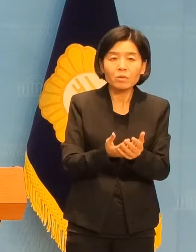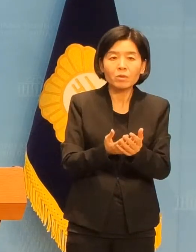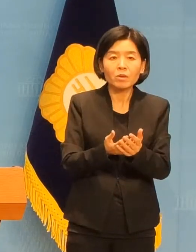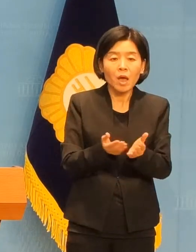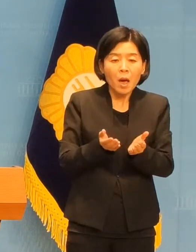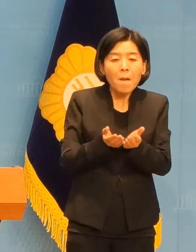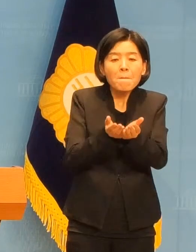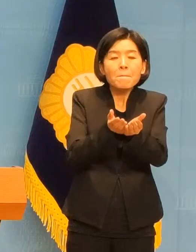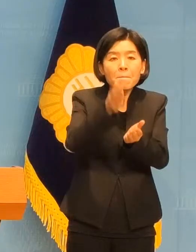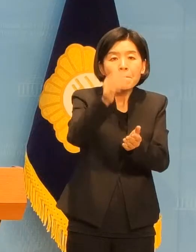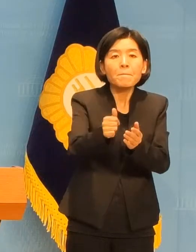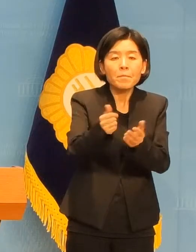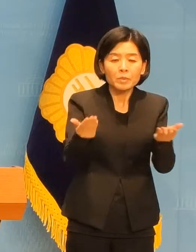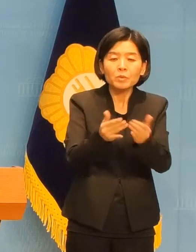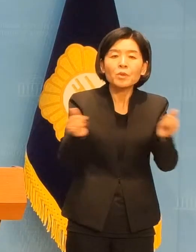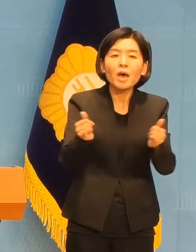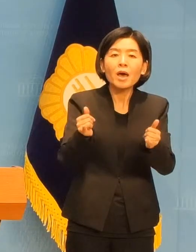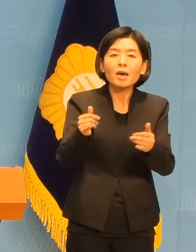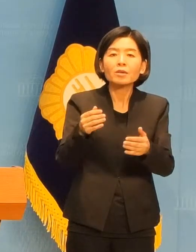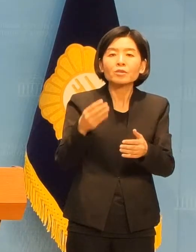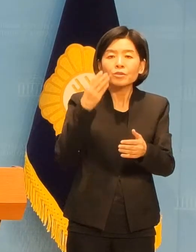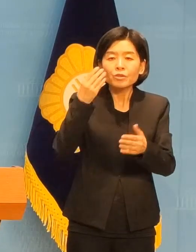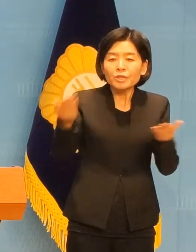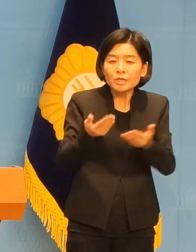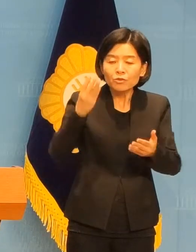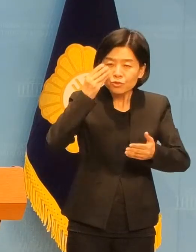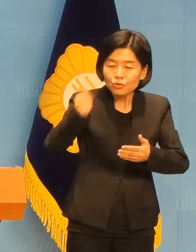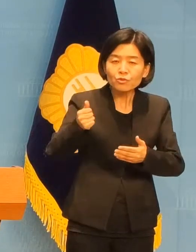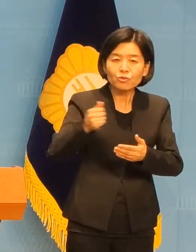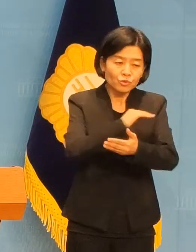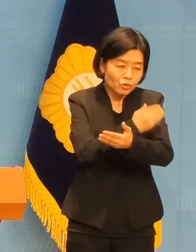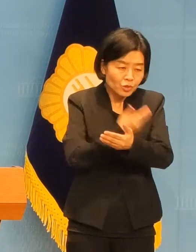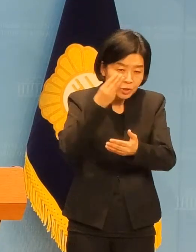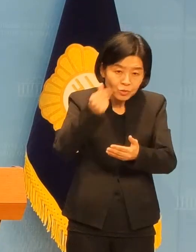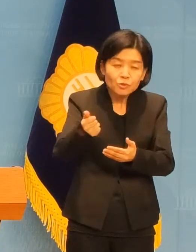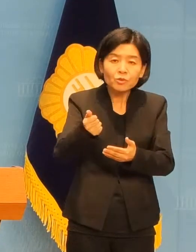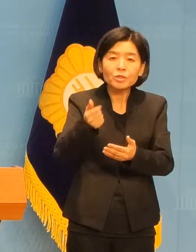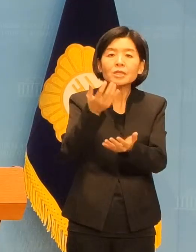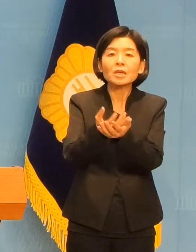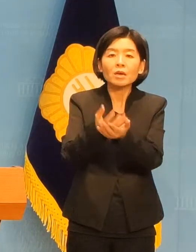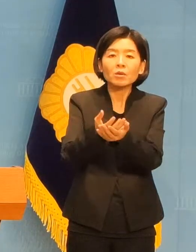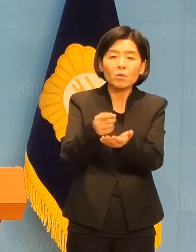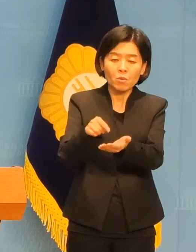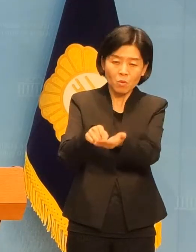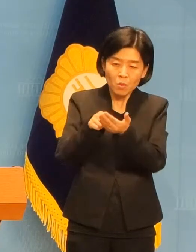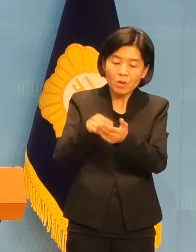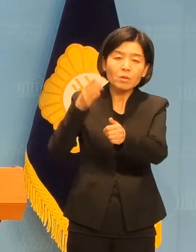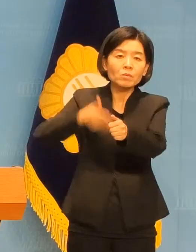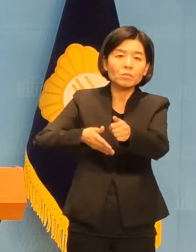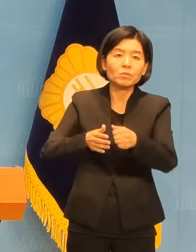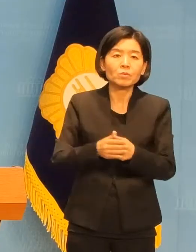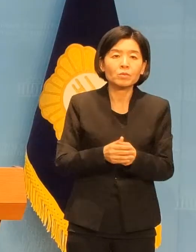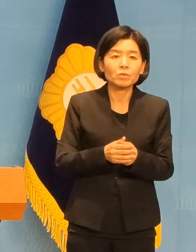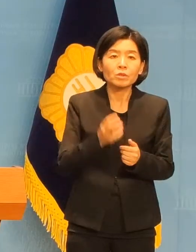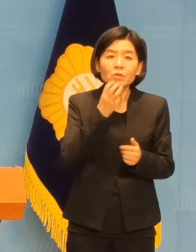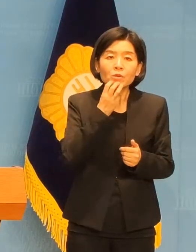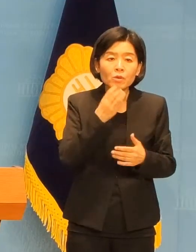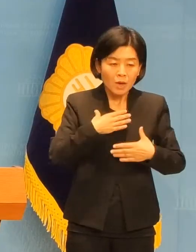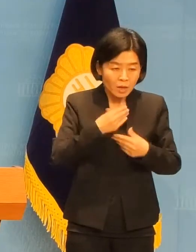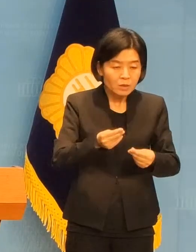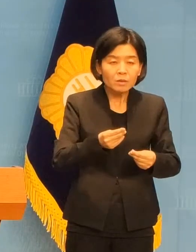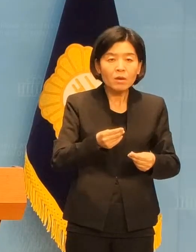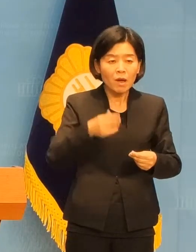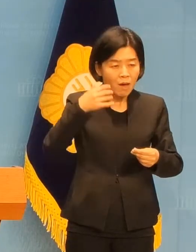선장 및 선원의 숙련도를 확인할 수 있는 자료 일체를 즉시 공개해야 합니다. 서울시는 안전이 보장되지